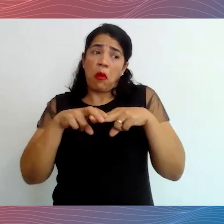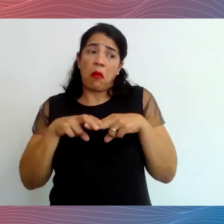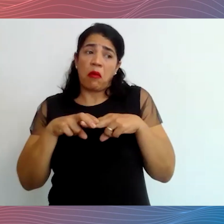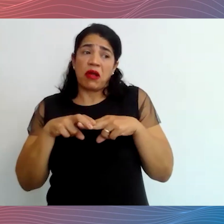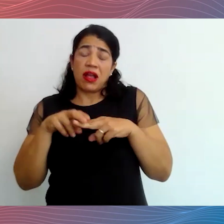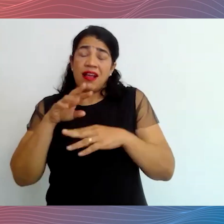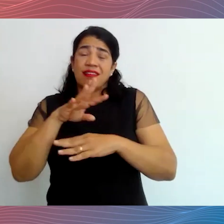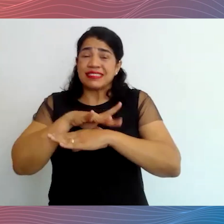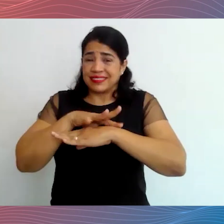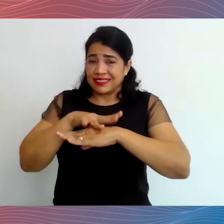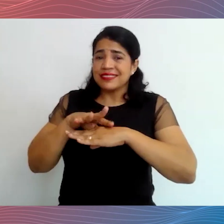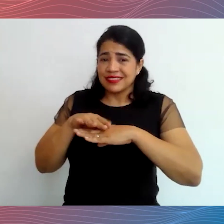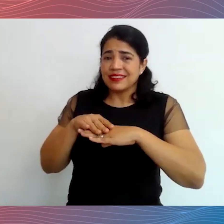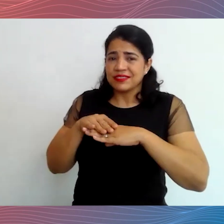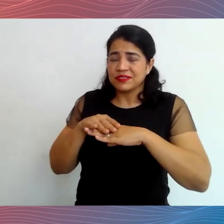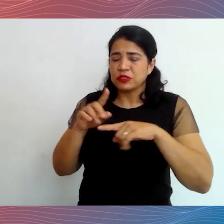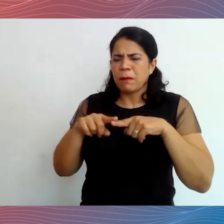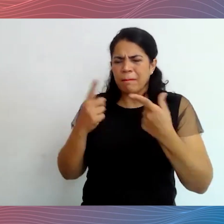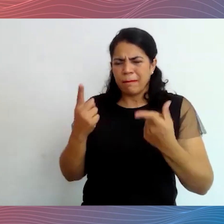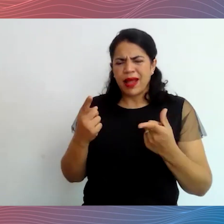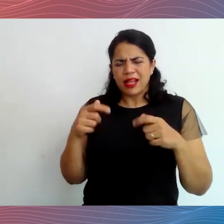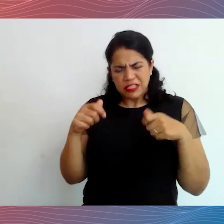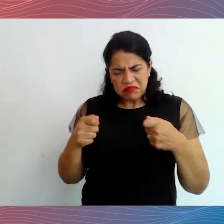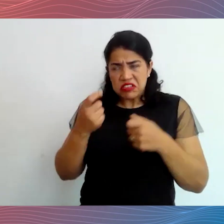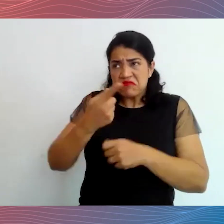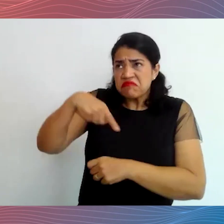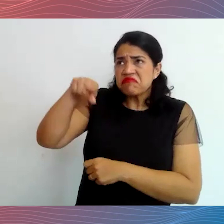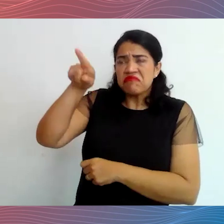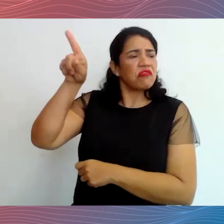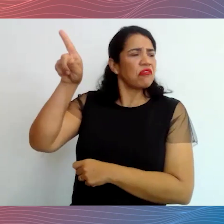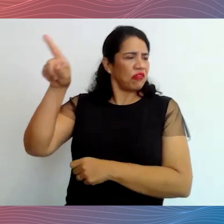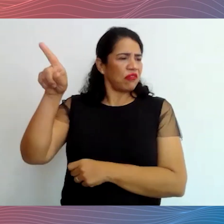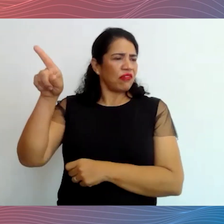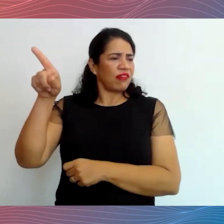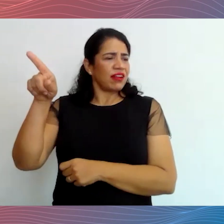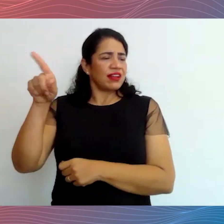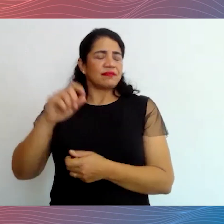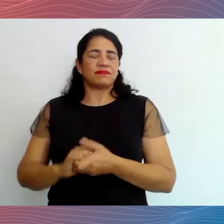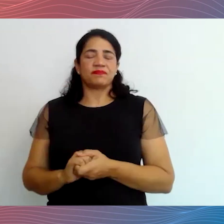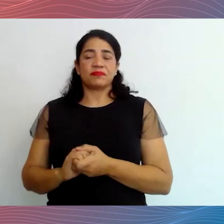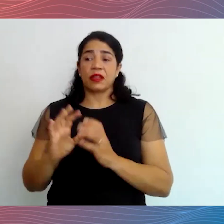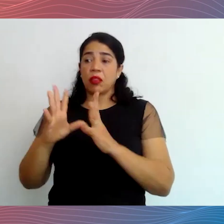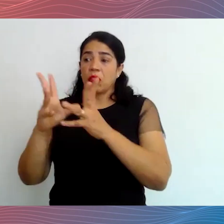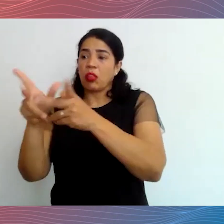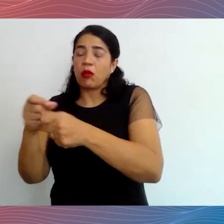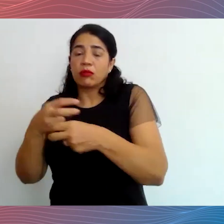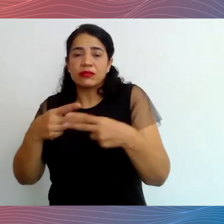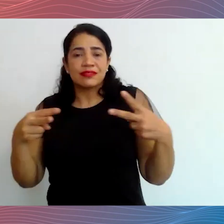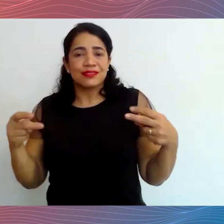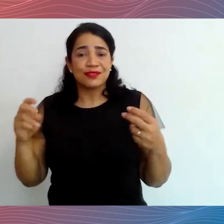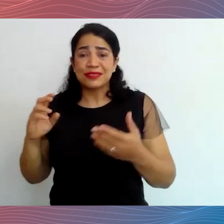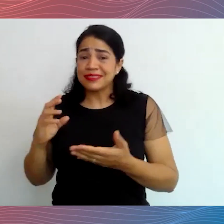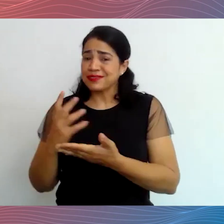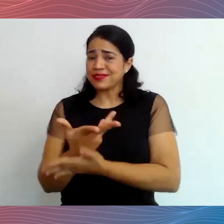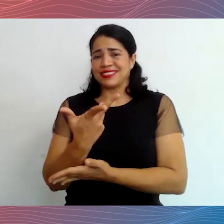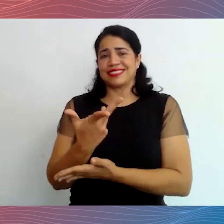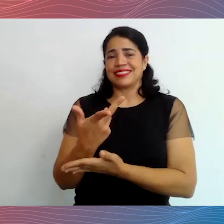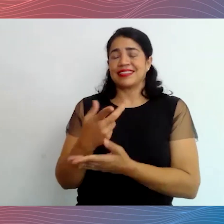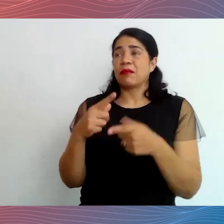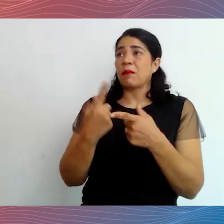Uganda. Irmãos, as coisas já estão andando lá, e o Senhor milagrosamente vai nos dando instalações para o